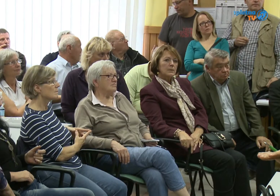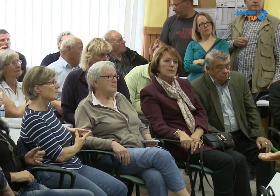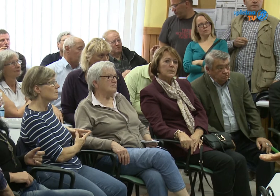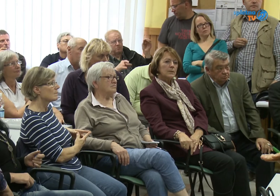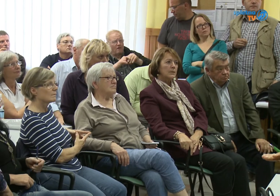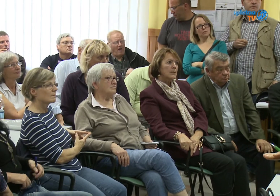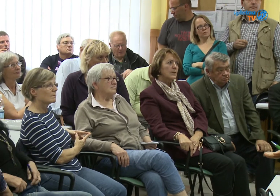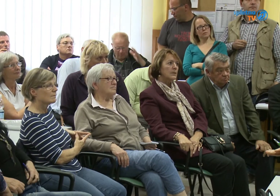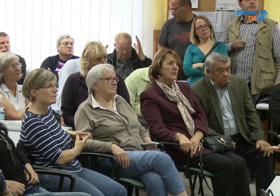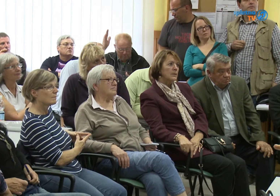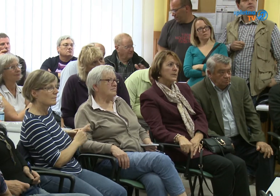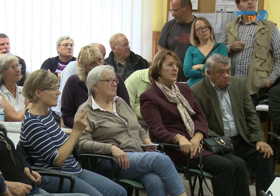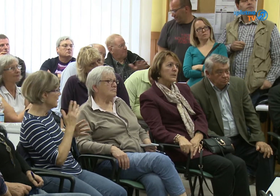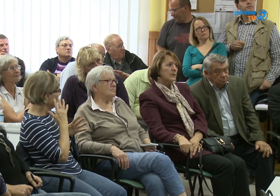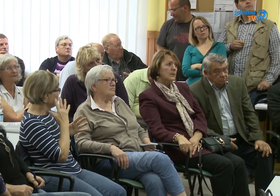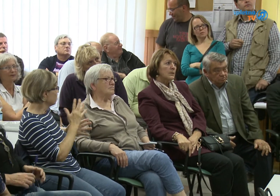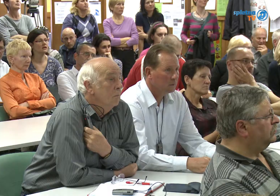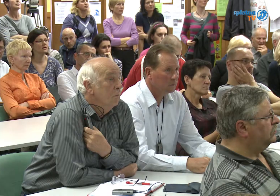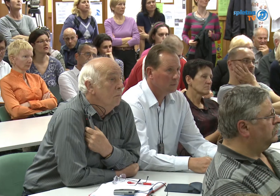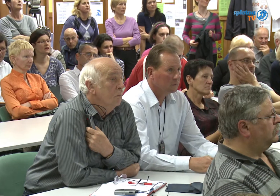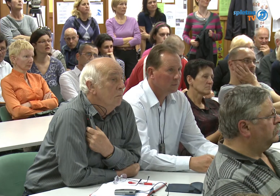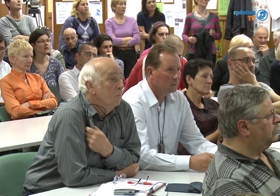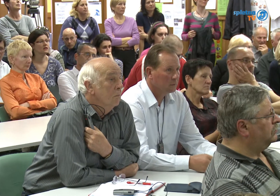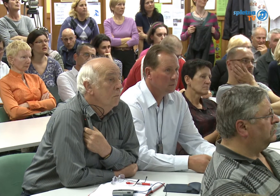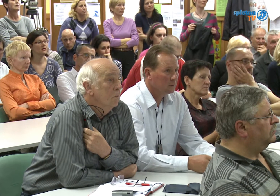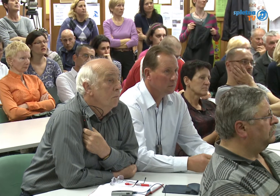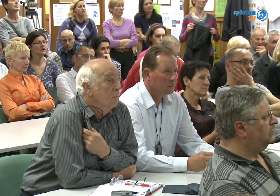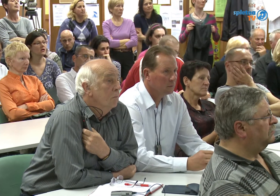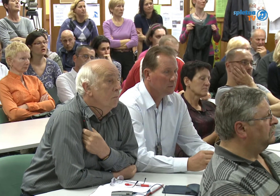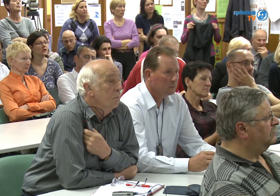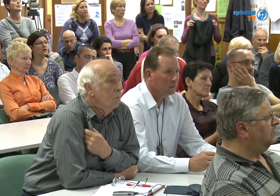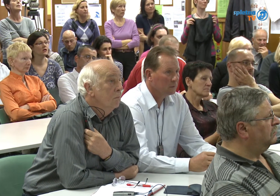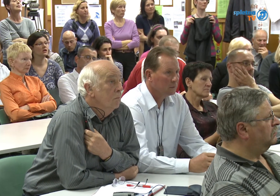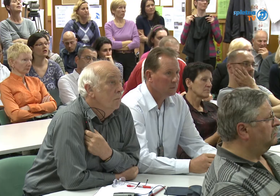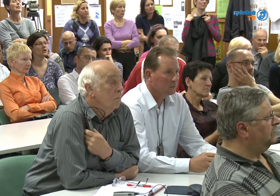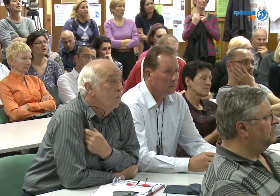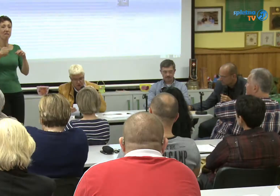Smo lepo sodelovali. To, kakšne ponudbe in kakšne cene in kakšne...